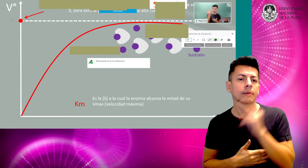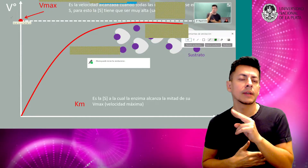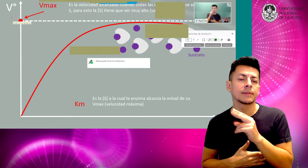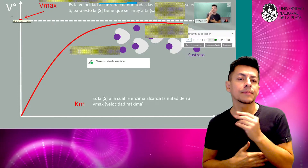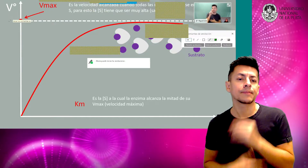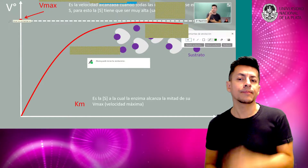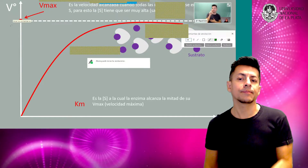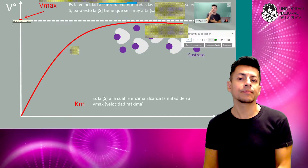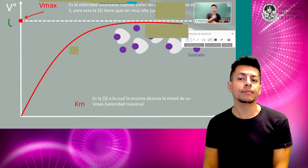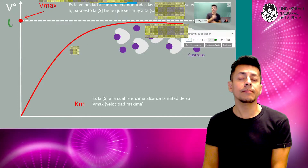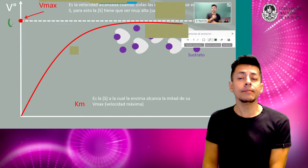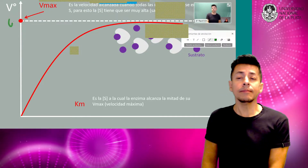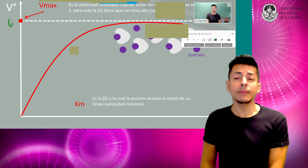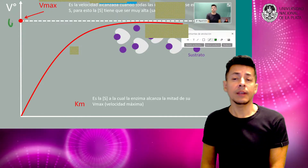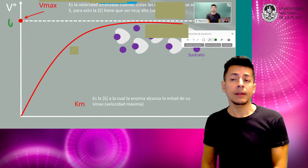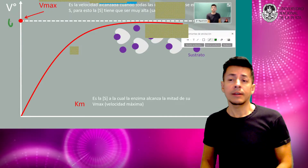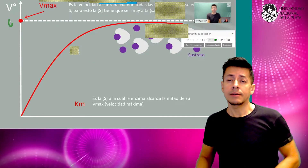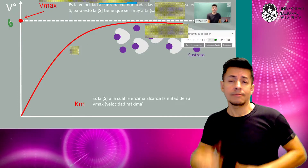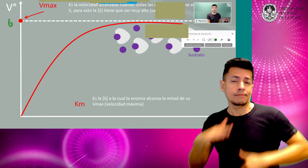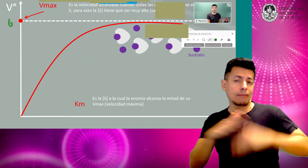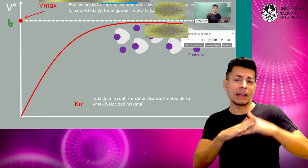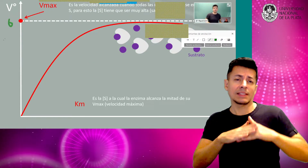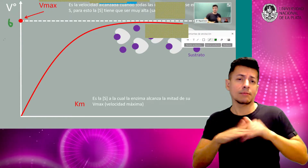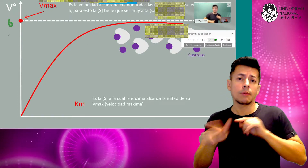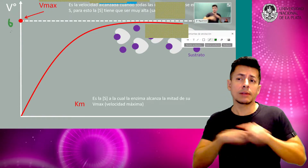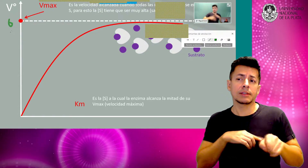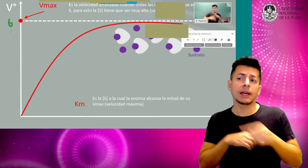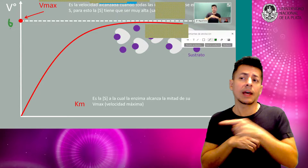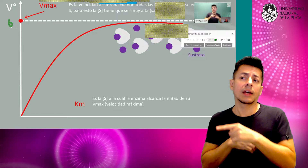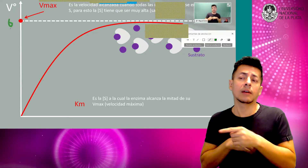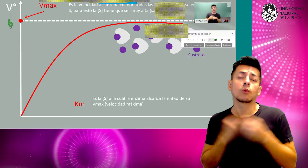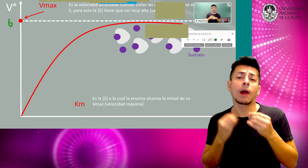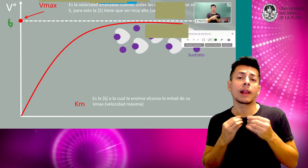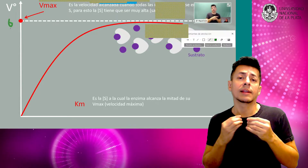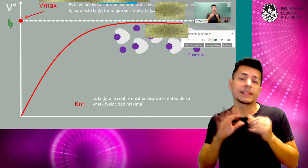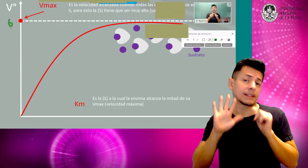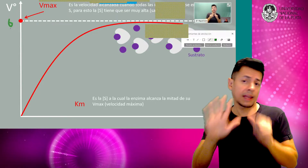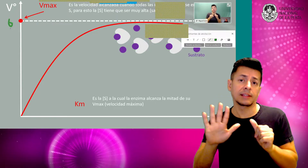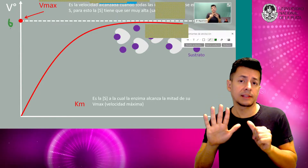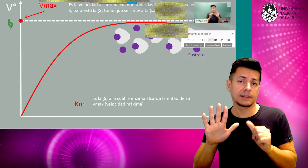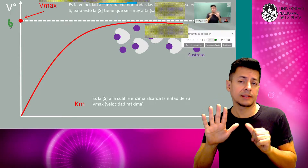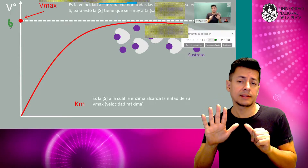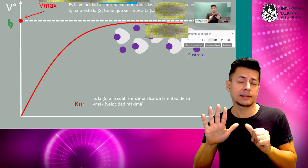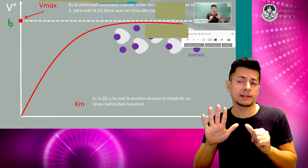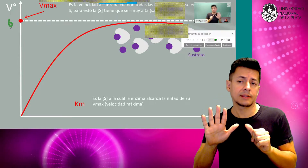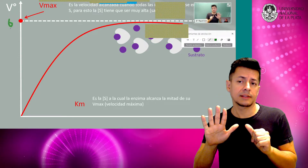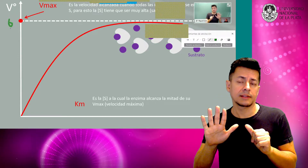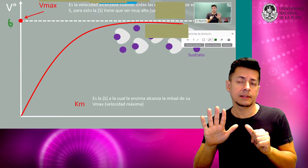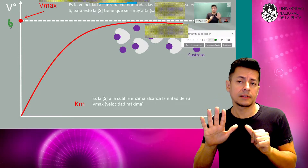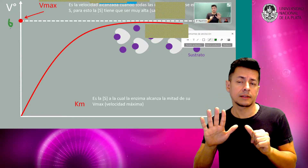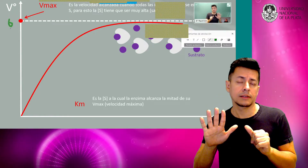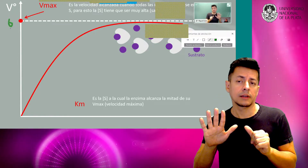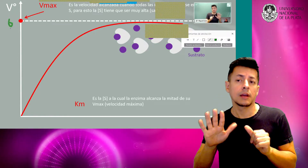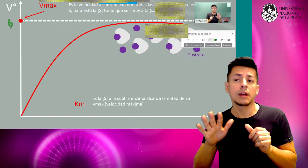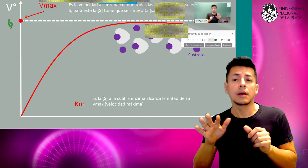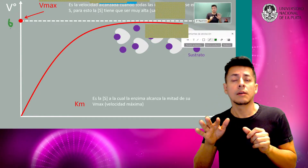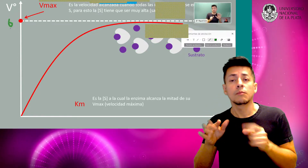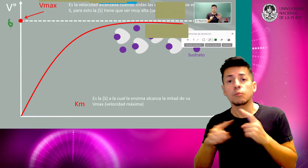la velocidad máxima que alcanzaba la enzima, la reacción química era de 6 moléculas de producto por